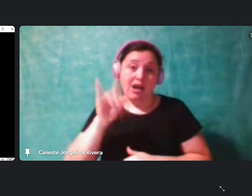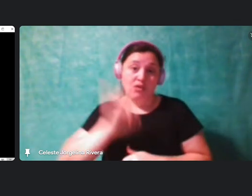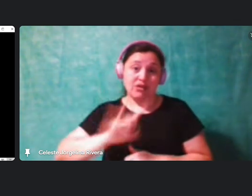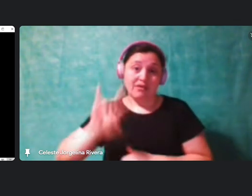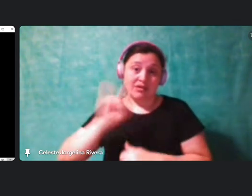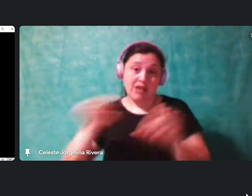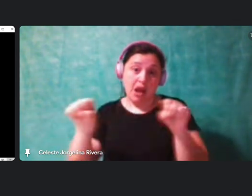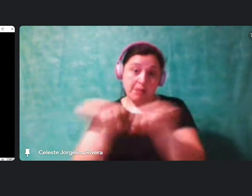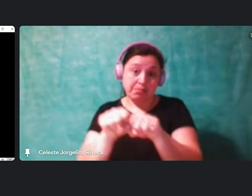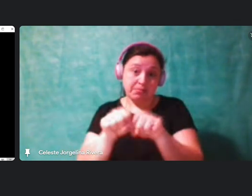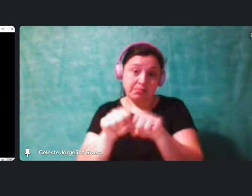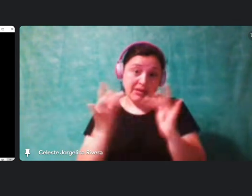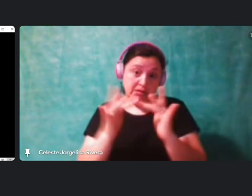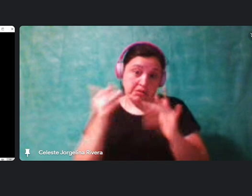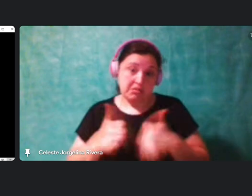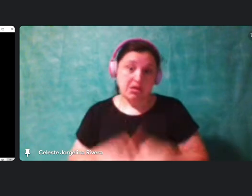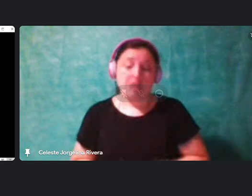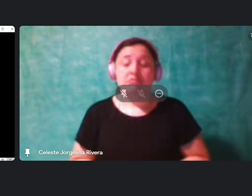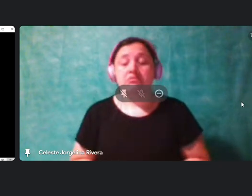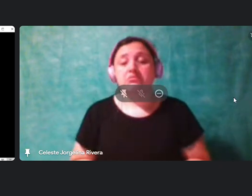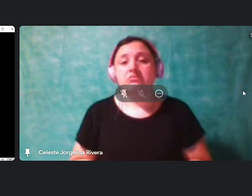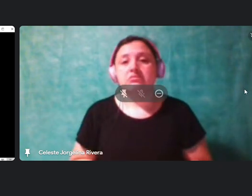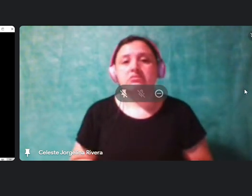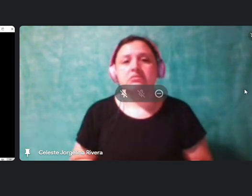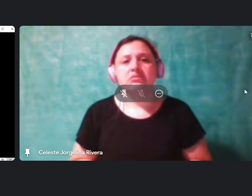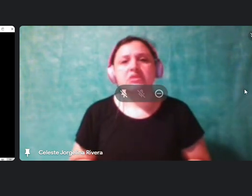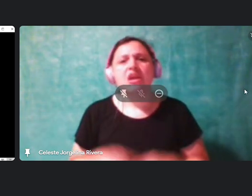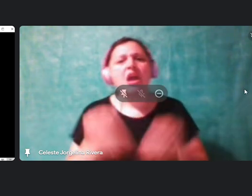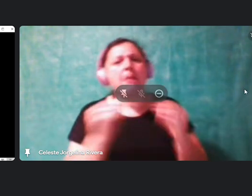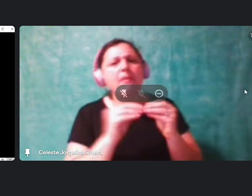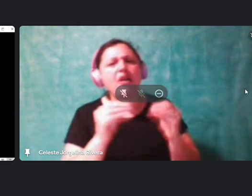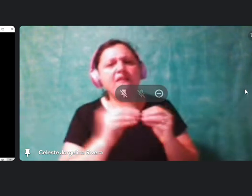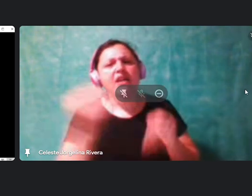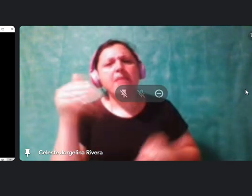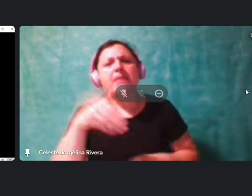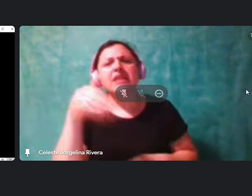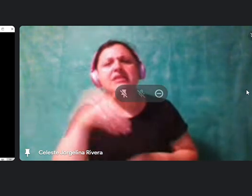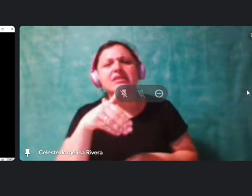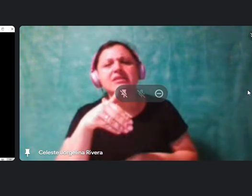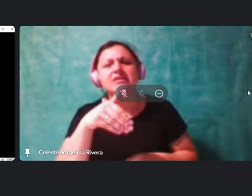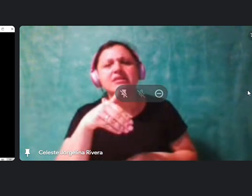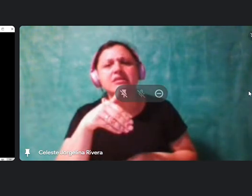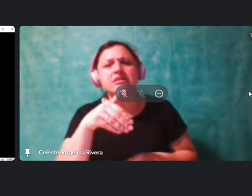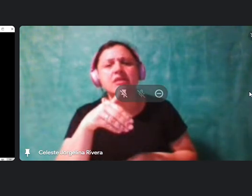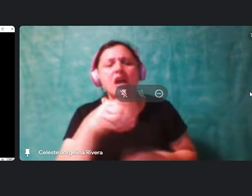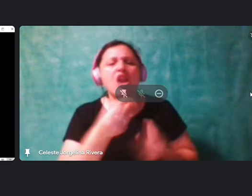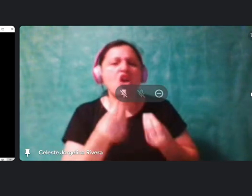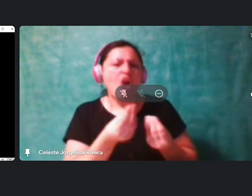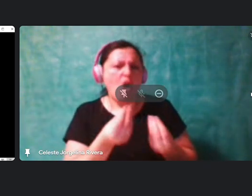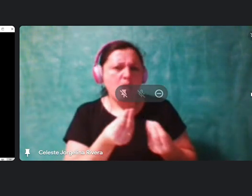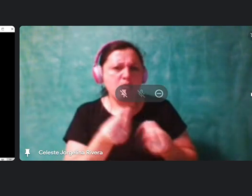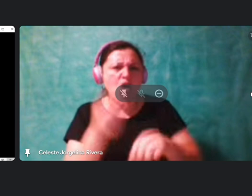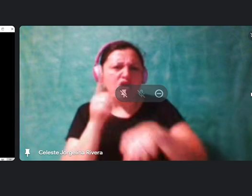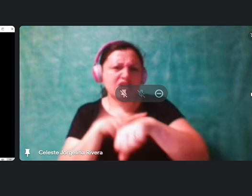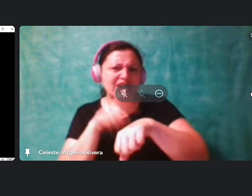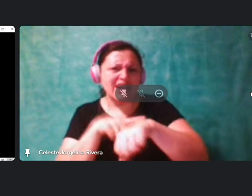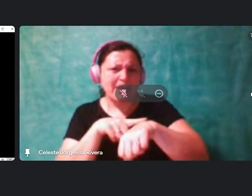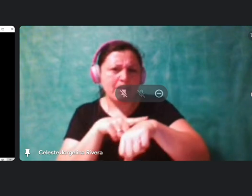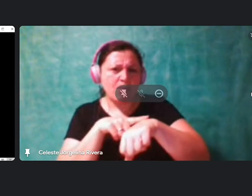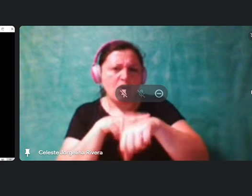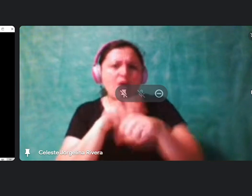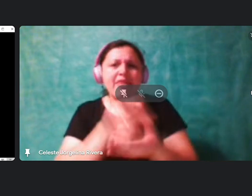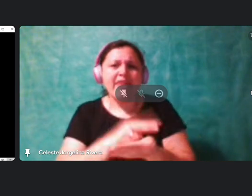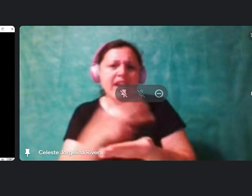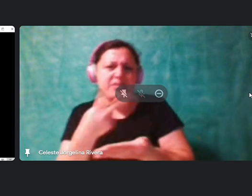Profe, y en cuanto al presencial, ¿es lo mismo? O sea, ¿va a haber un tiempo también de traducción y después es un igual, tiempo? Igual, es de la misma